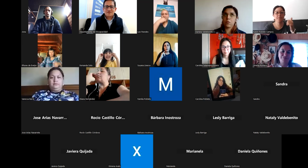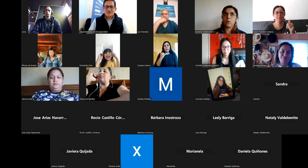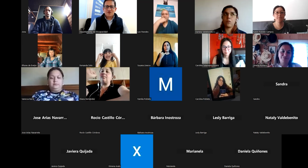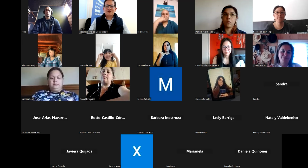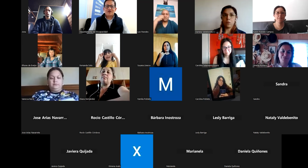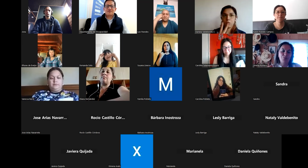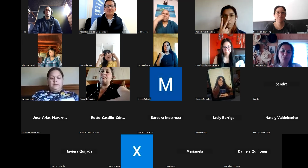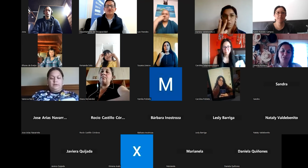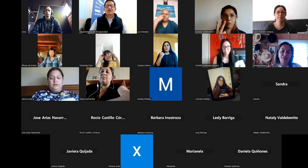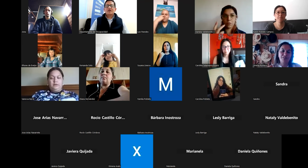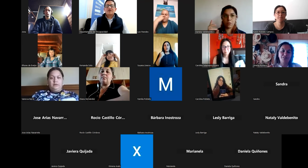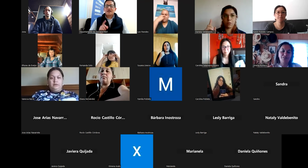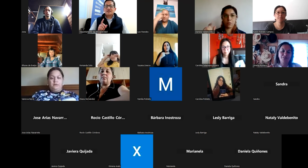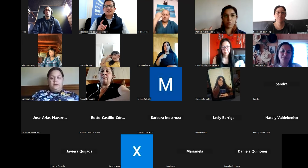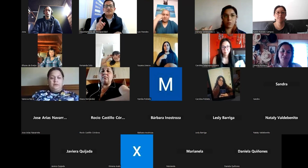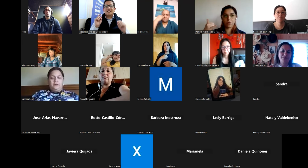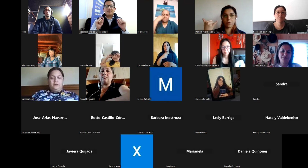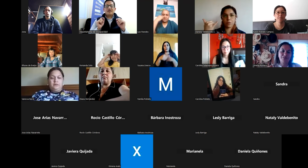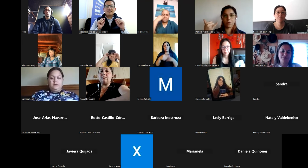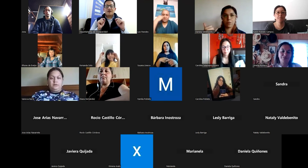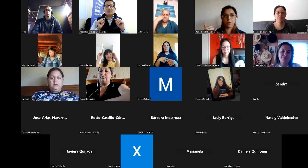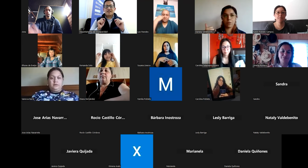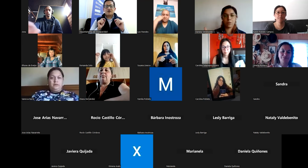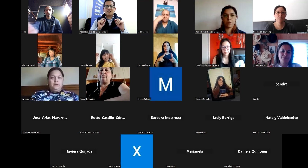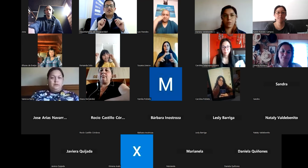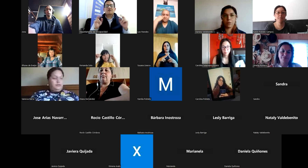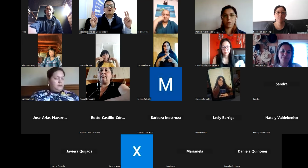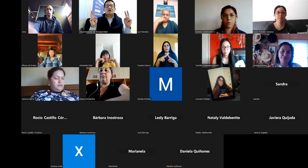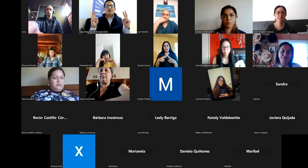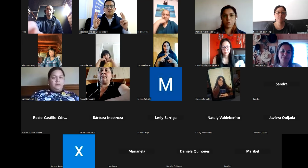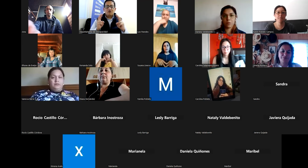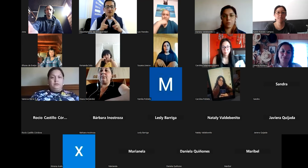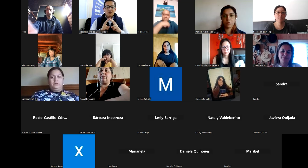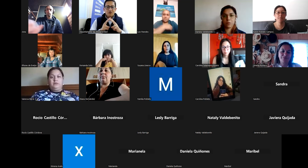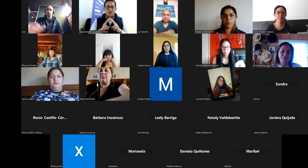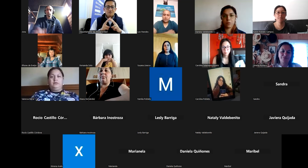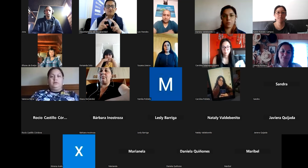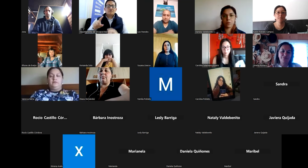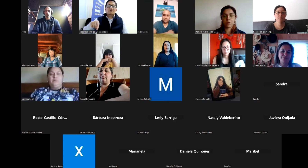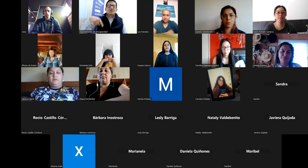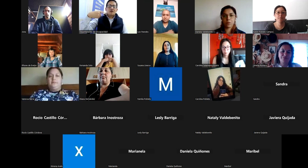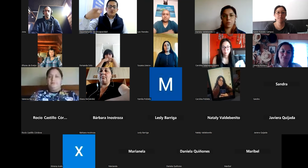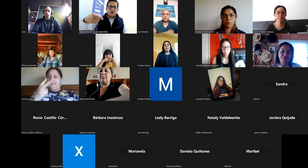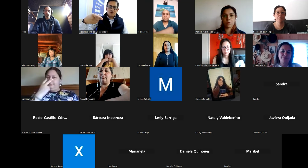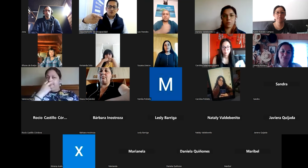Muy bien, ¿cierto? Fíjense, literalmente en español el señal sería nos vemos el próximo